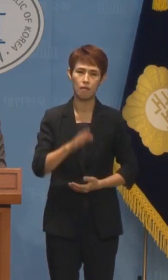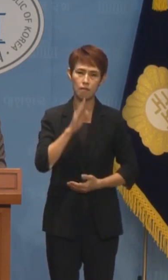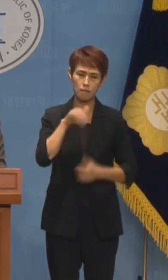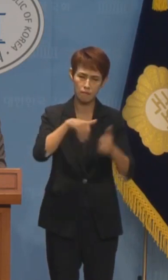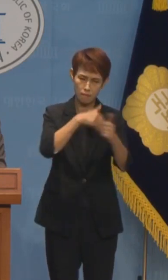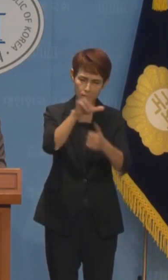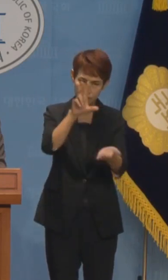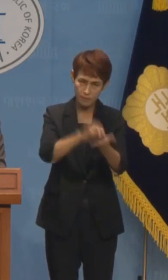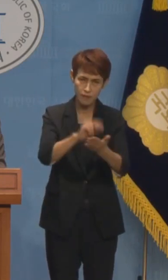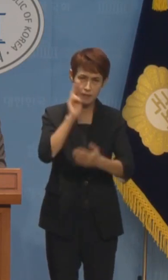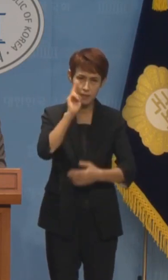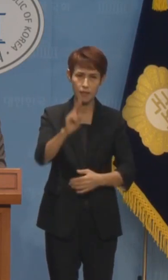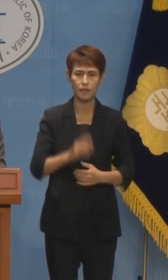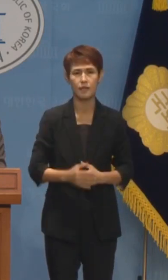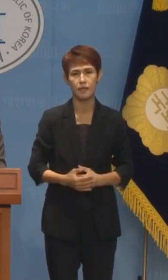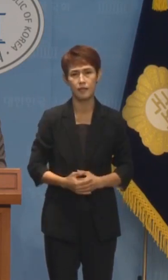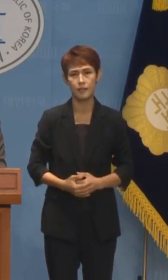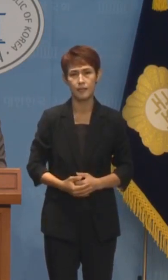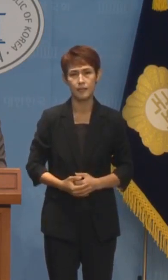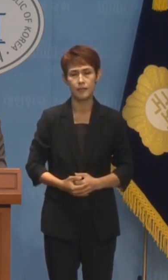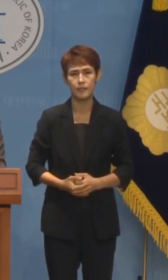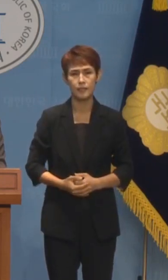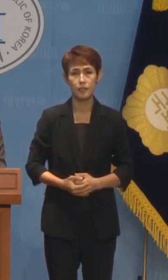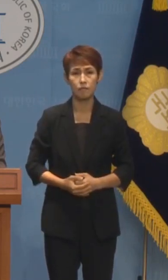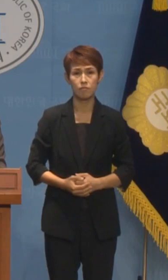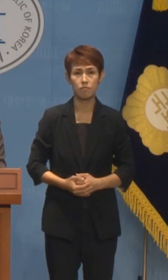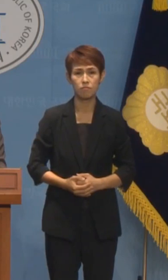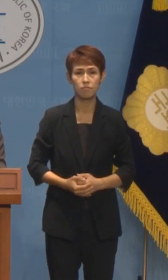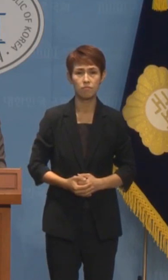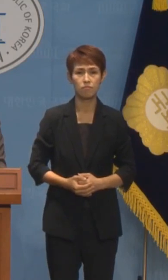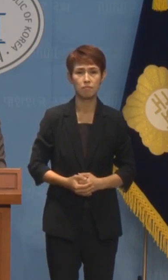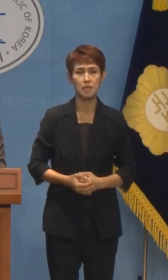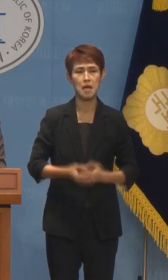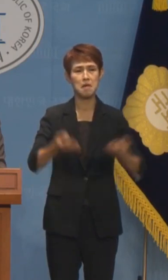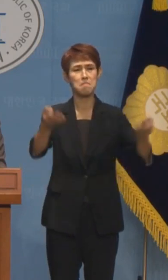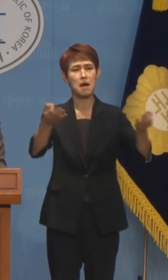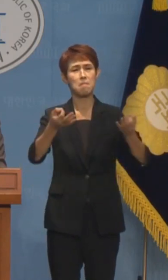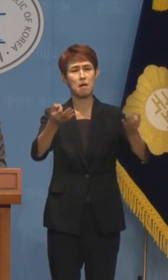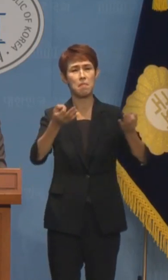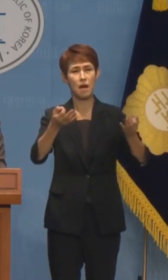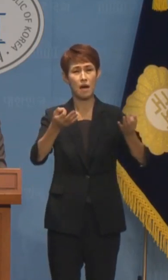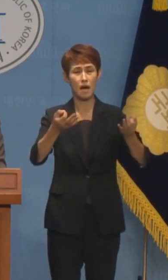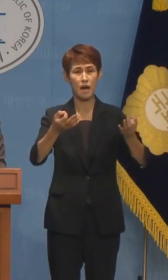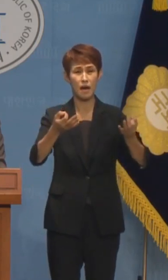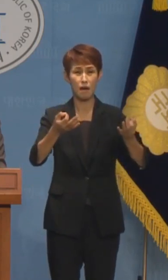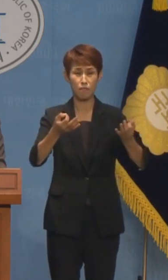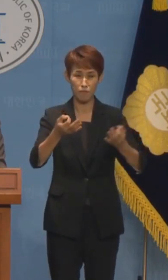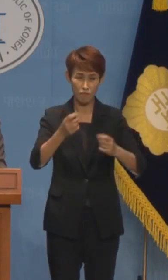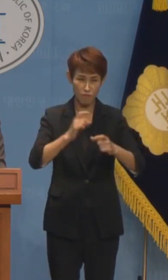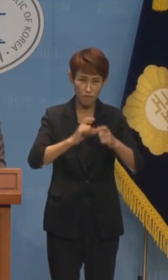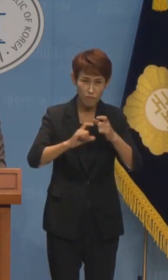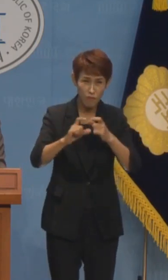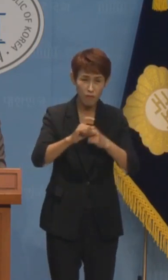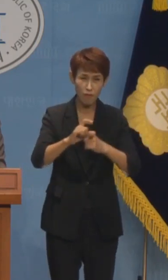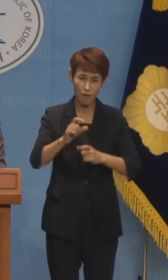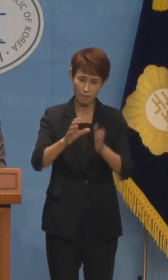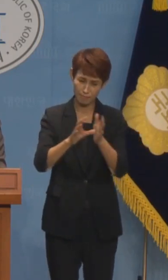대책입니다 구시대 보여주기식 보다 못한 기상 천외한 발상입니다